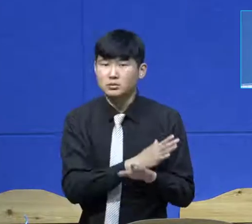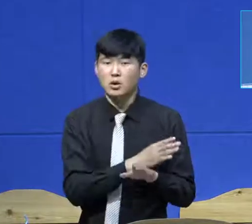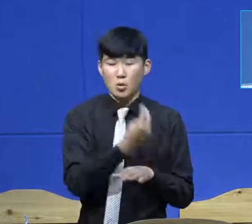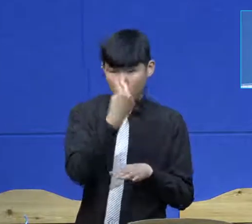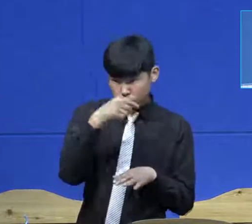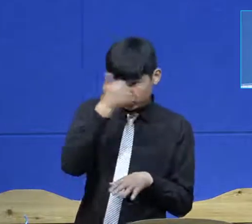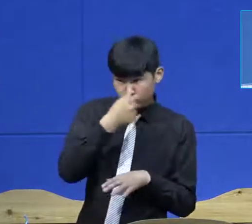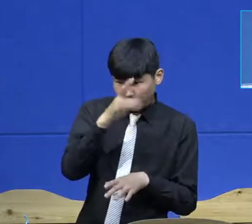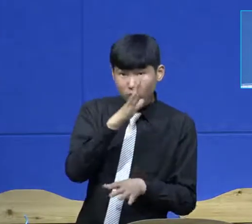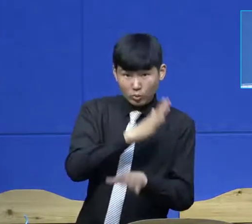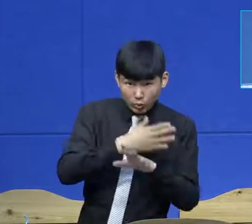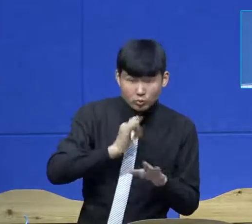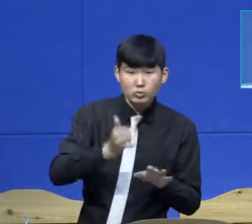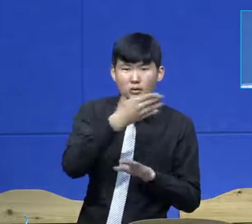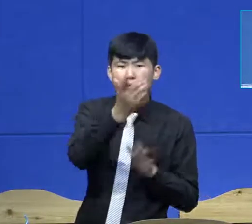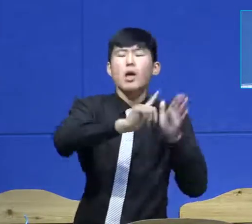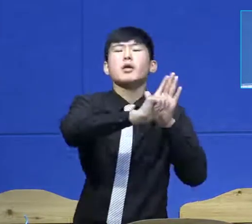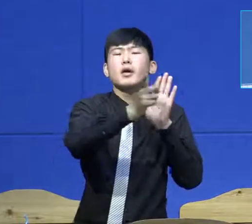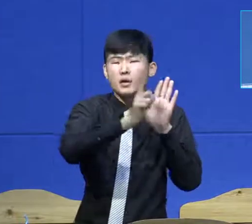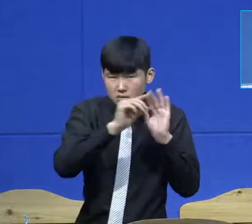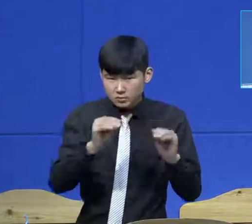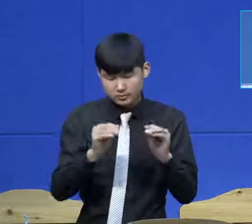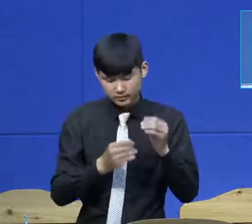үзсэн учраас та нар бас гэрчлэнэ.